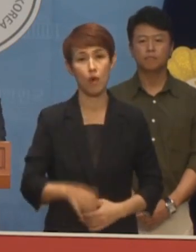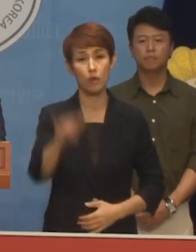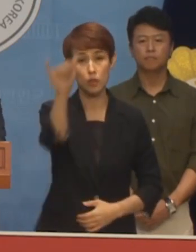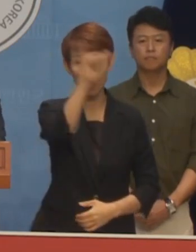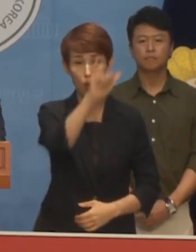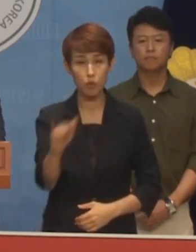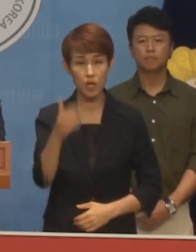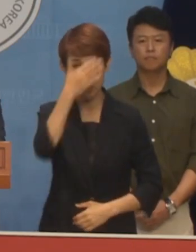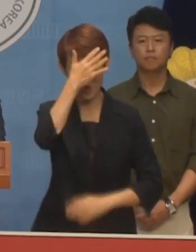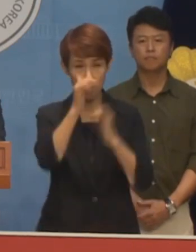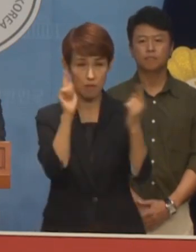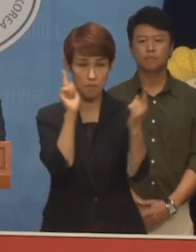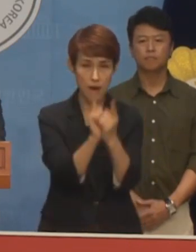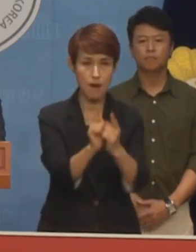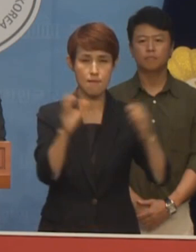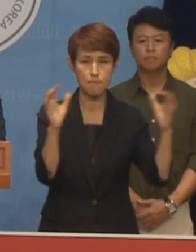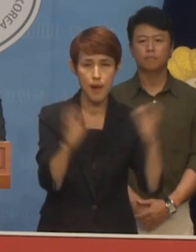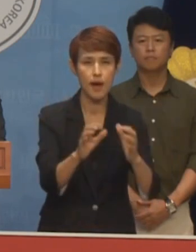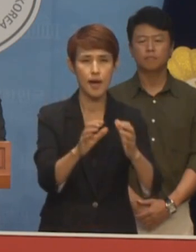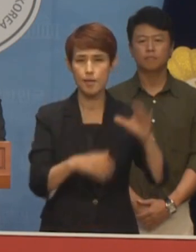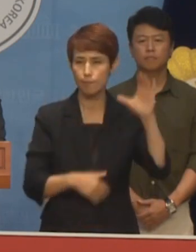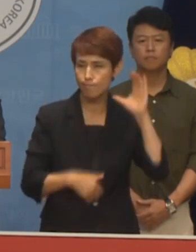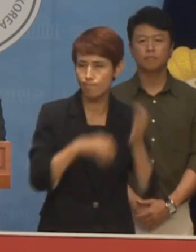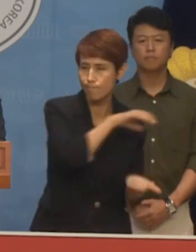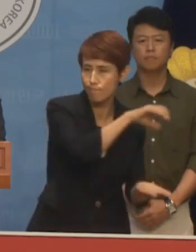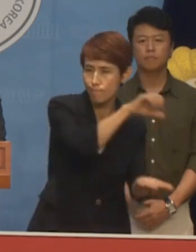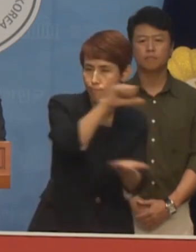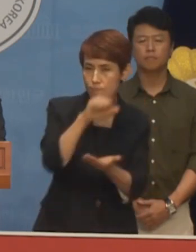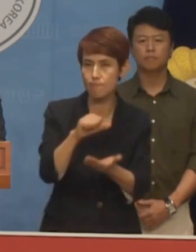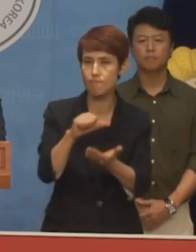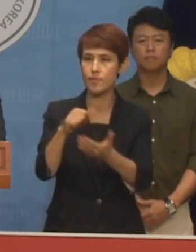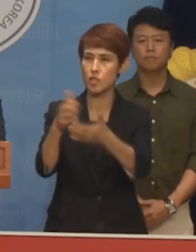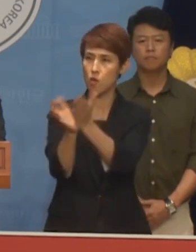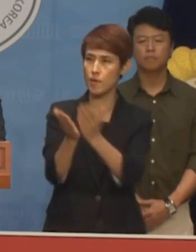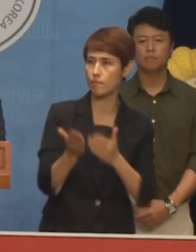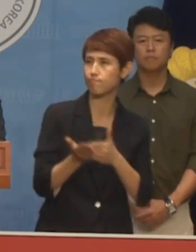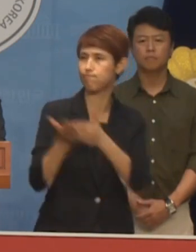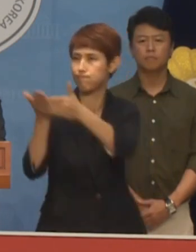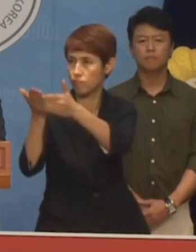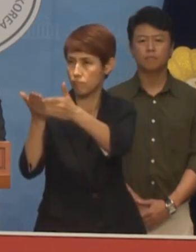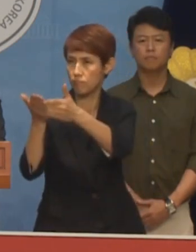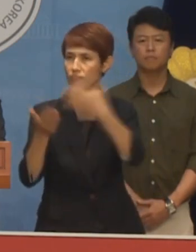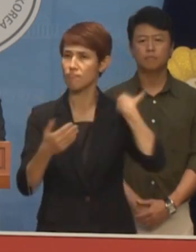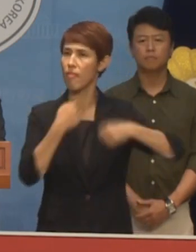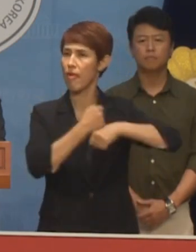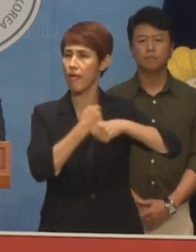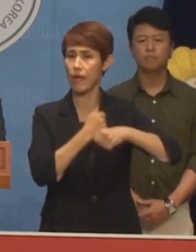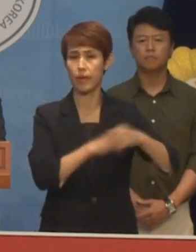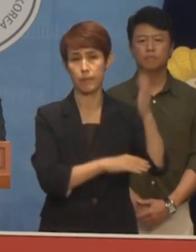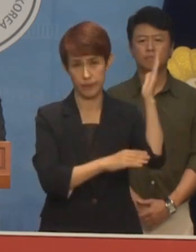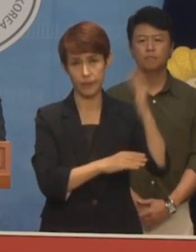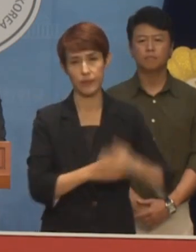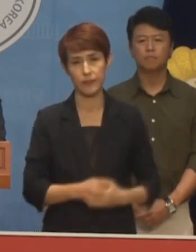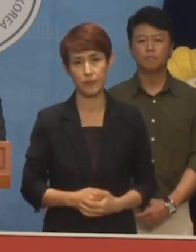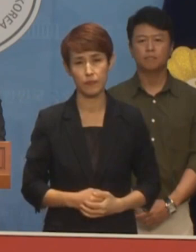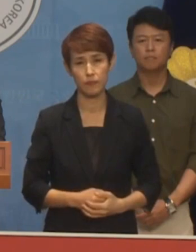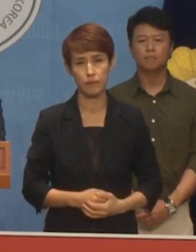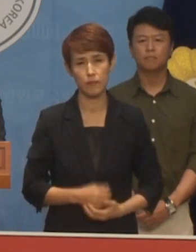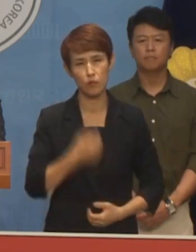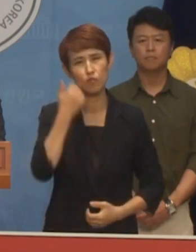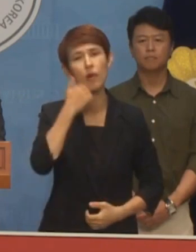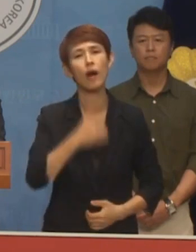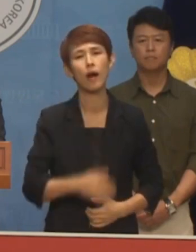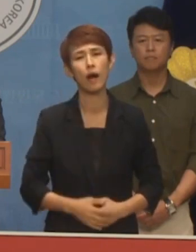청년들과 만나서 화합하고 경청해서 지도부에 전달하는 소통 창구 역할을 하겠다고 말입니다. 지금까지 누가